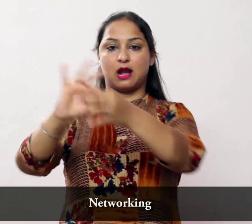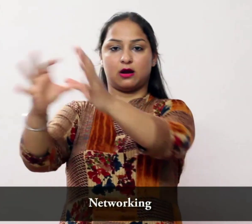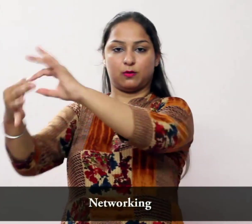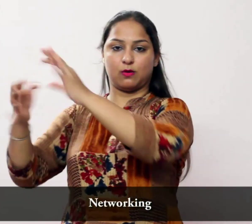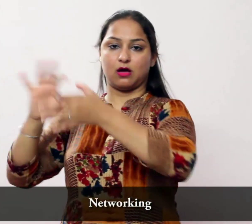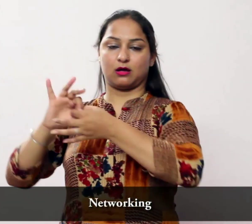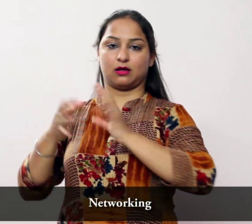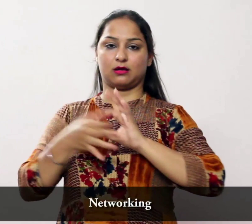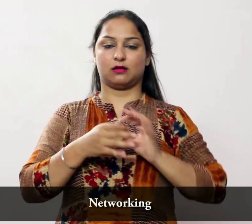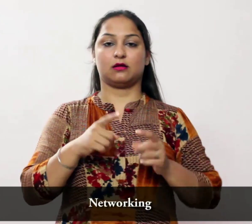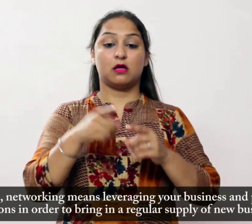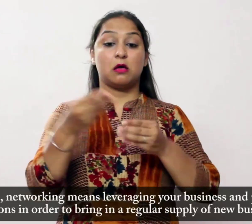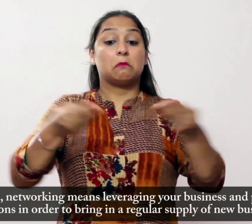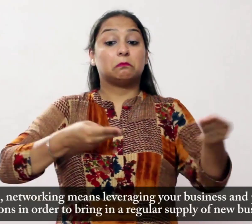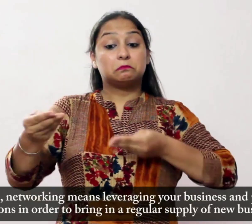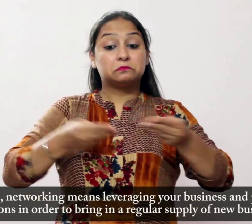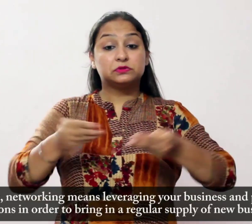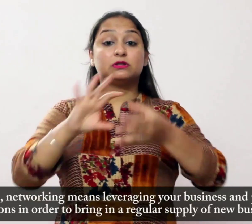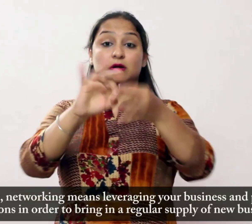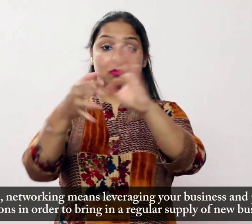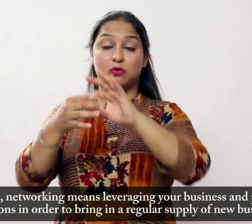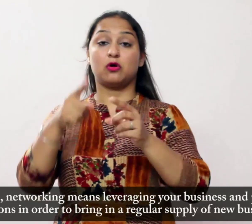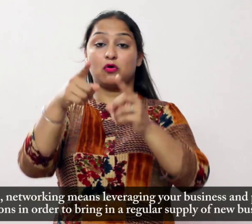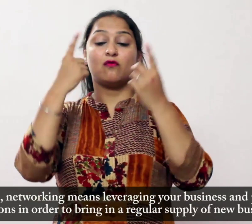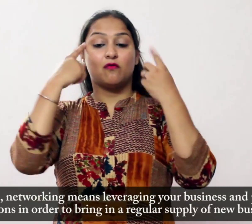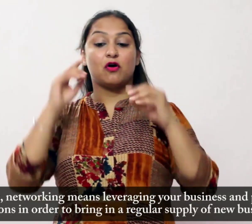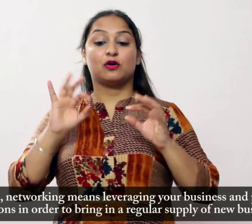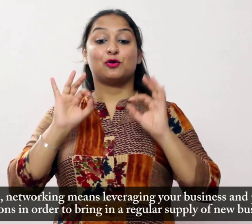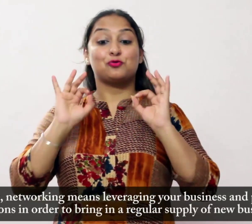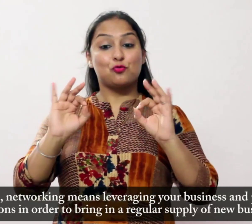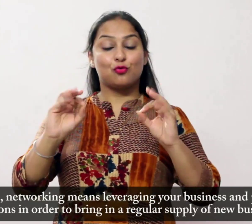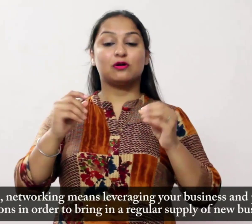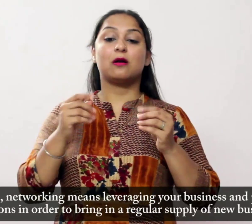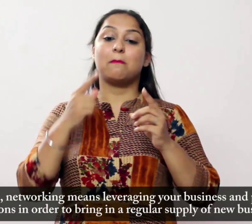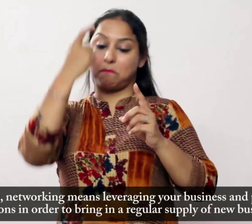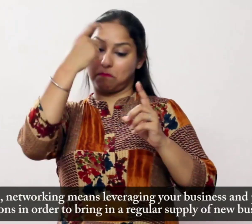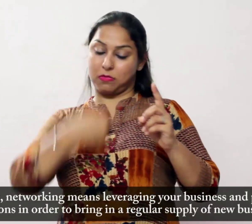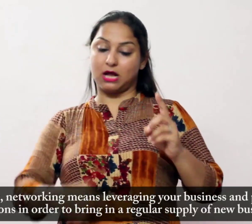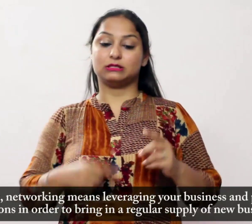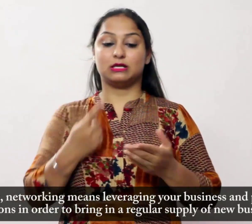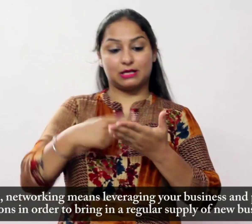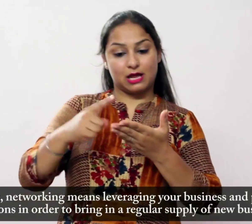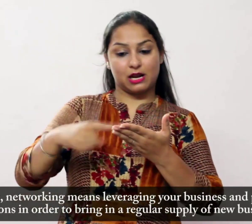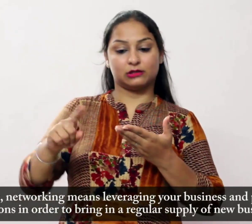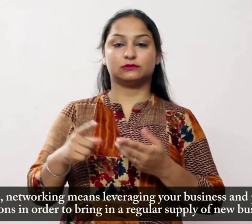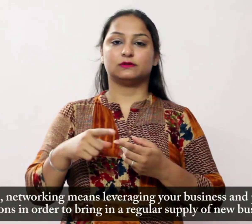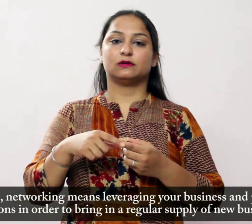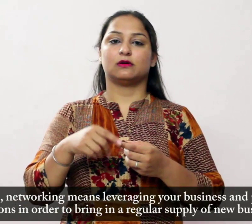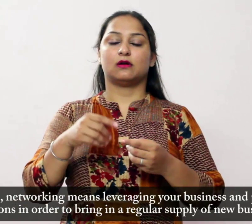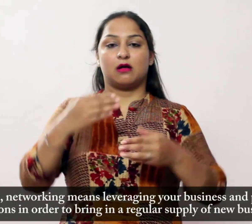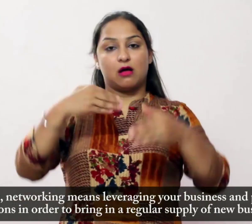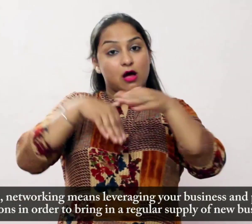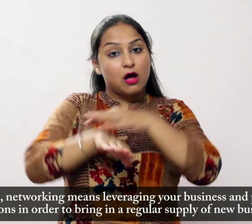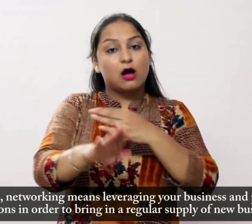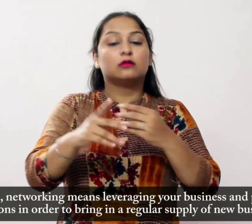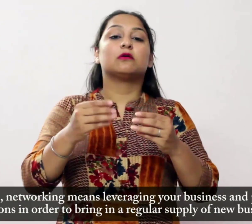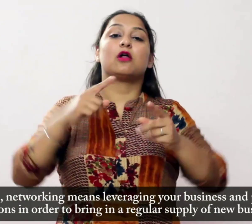व्यवसाय में नेटवर्किंग का मतलब है कि नए व्यवसाय की नियमित आपूर्ति में लाने वाले अपने